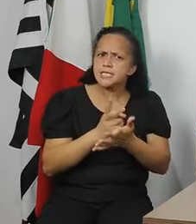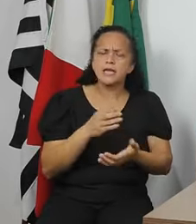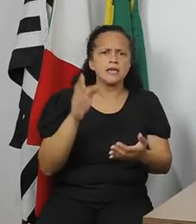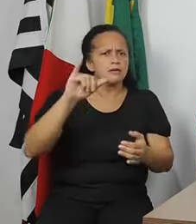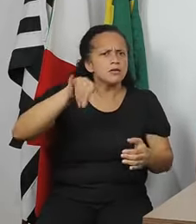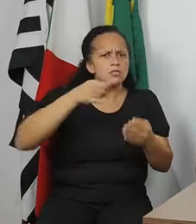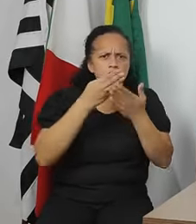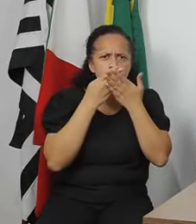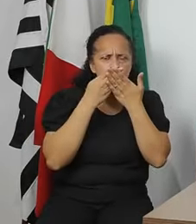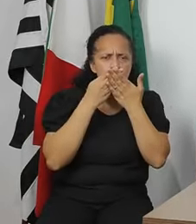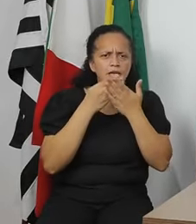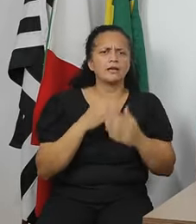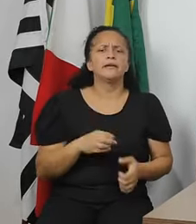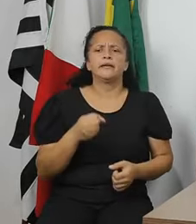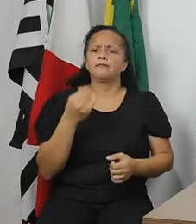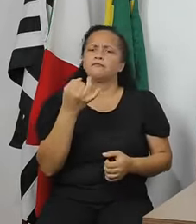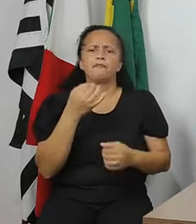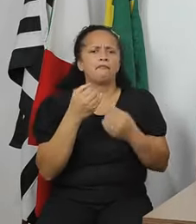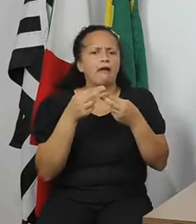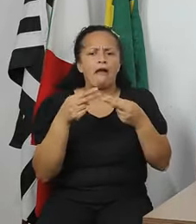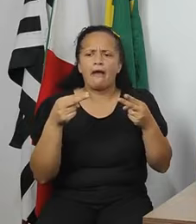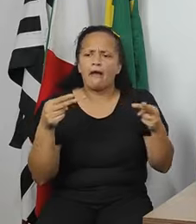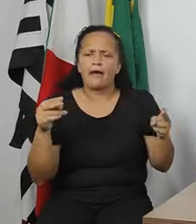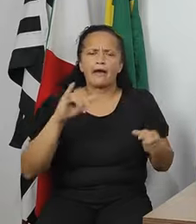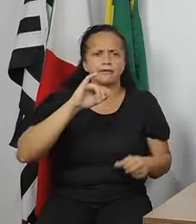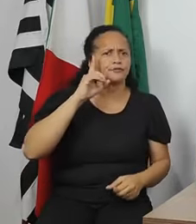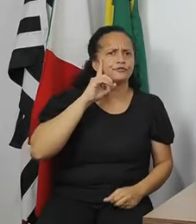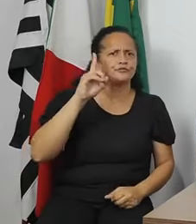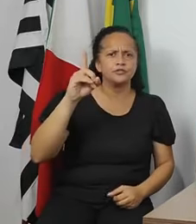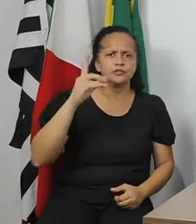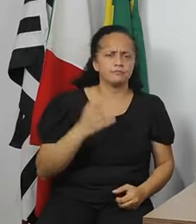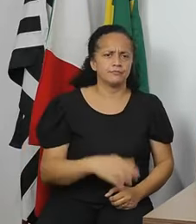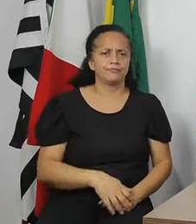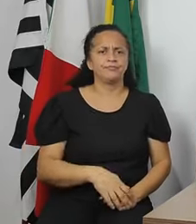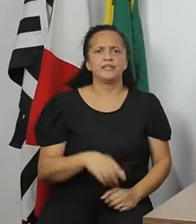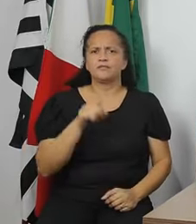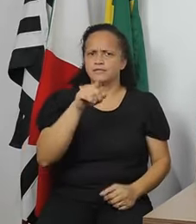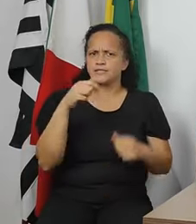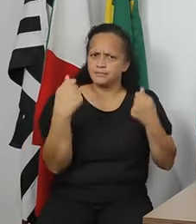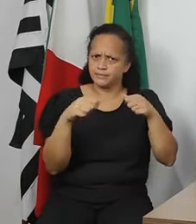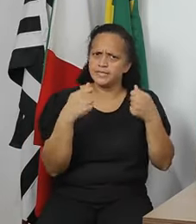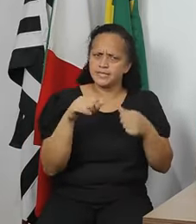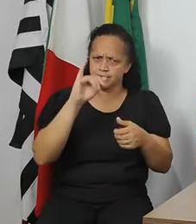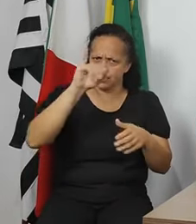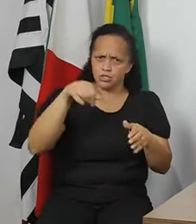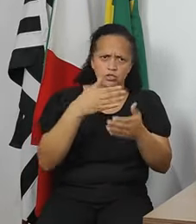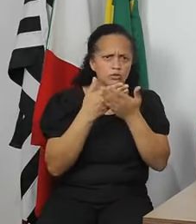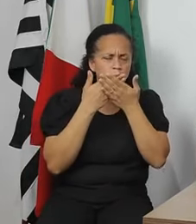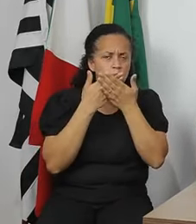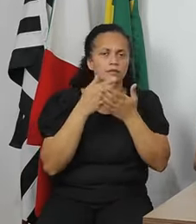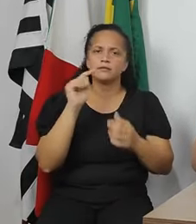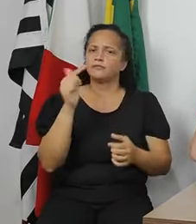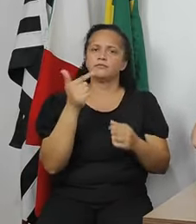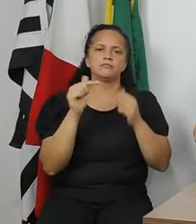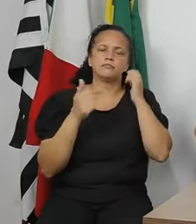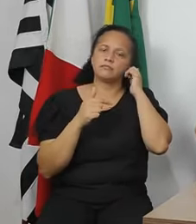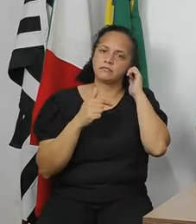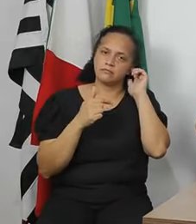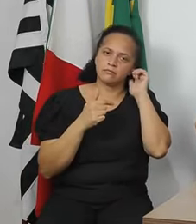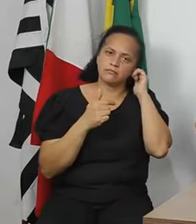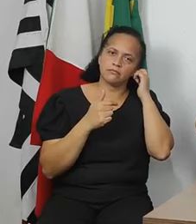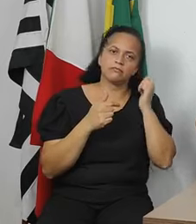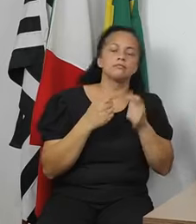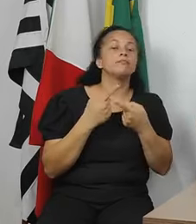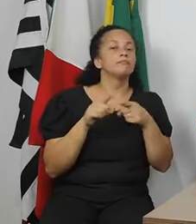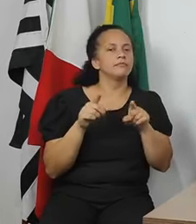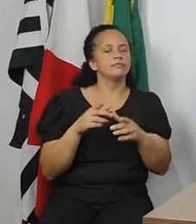que jejuar tantos dias, vocês têm que jejuar de tal forma. Não havia uma ordenança imperativa. Mas